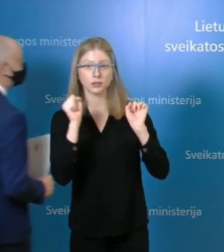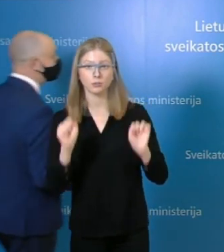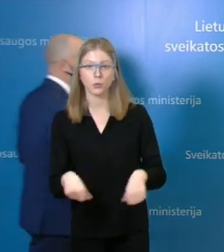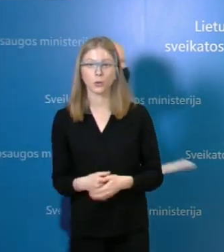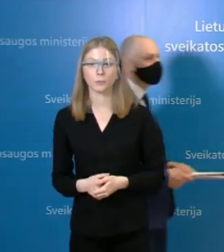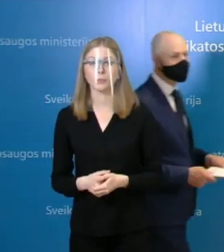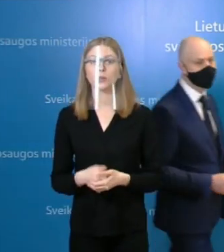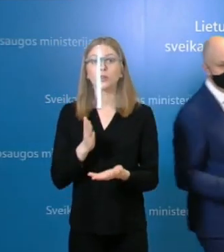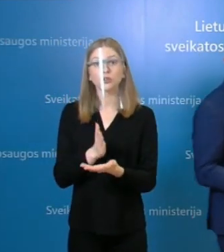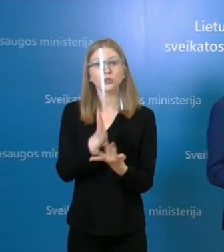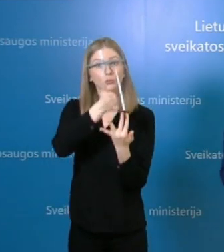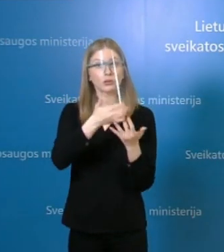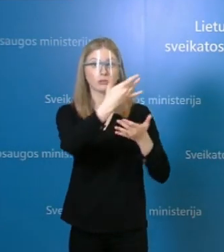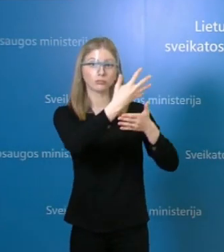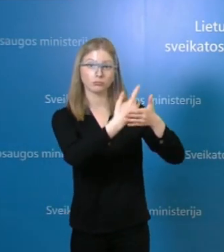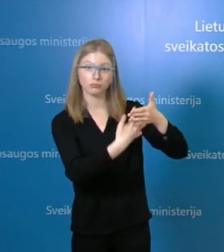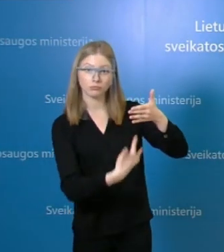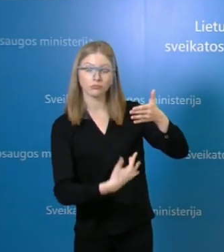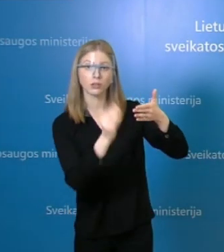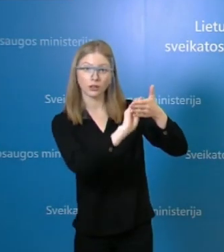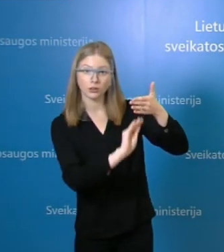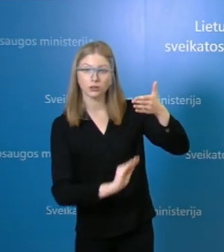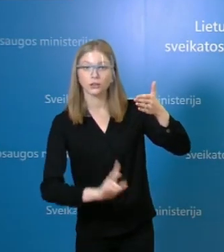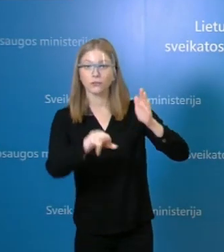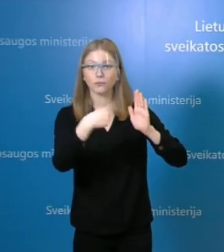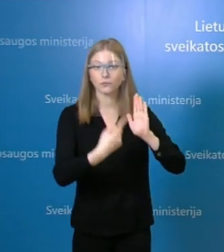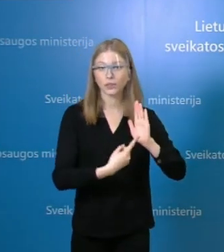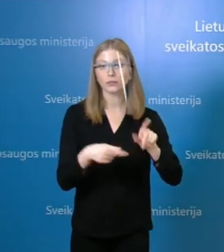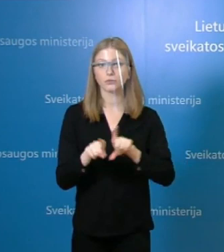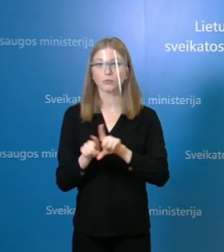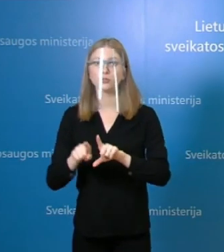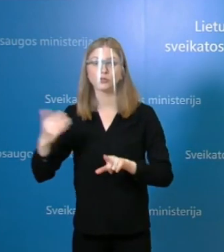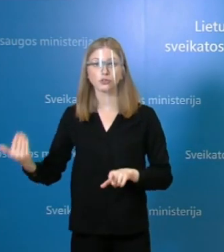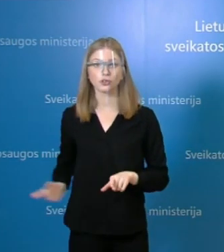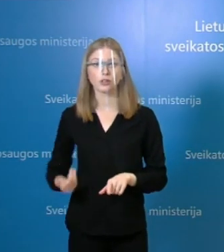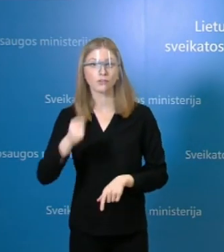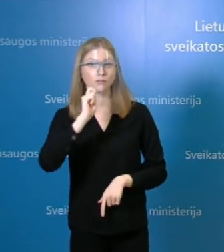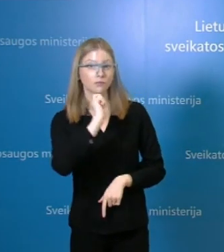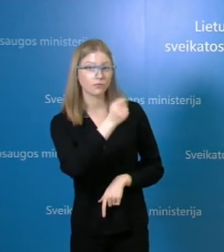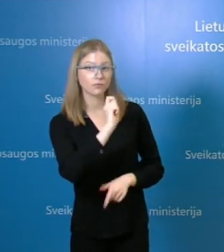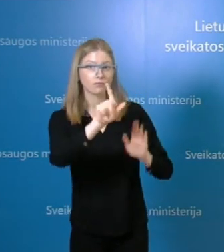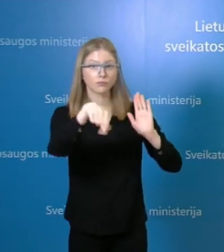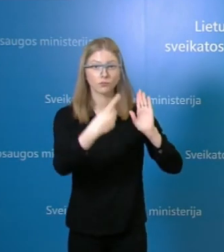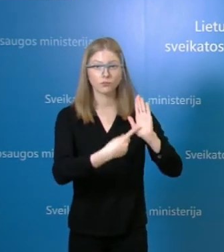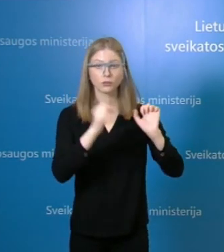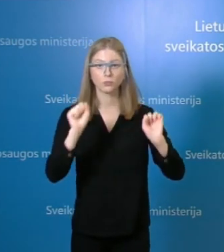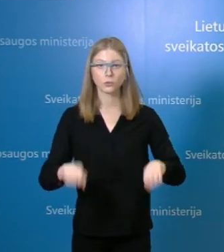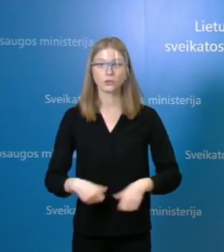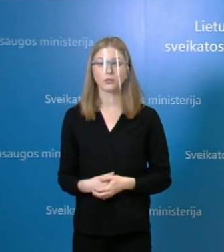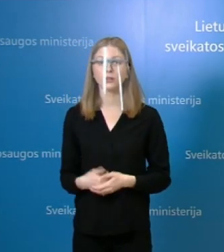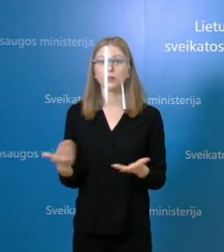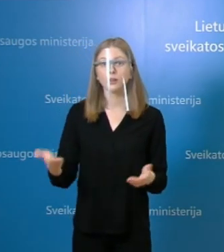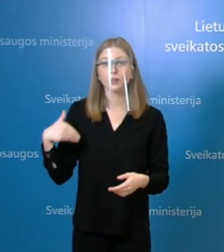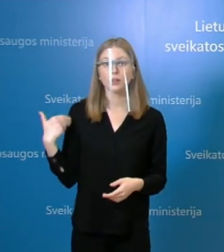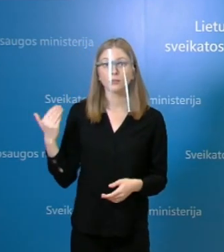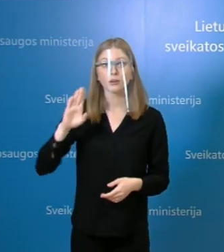esate atsiuntę klausimus raštu, tai ir gyvai bus ir raštu klausimai. Tai gal pradėsim nuo verslo žinių. Labą dieną, Stasy.